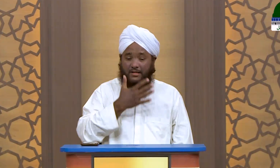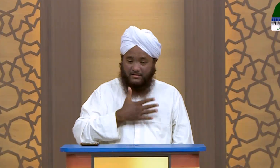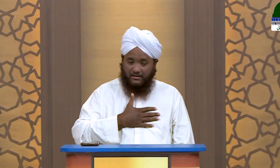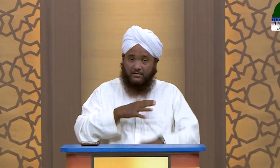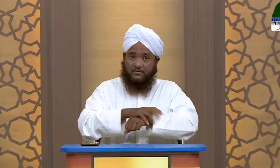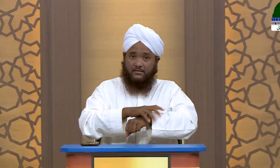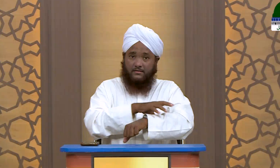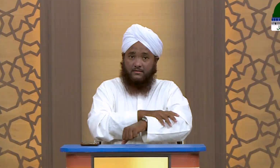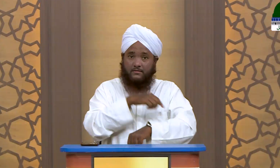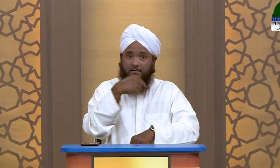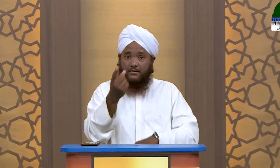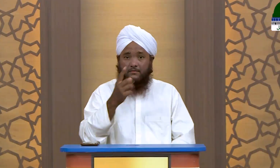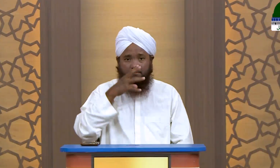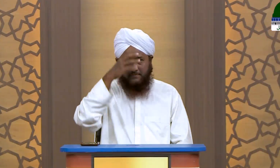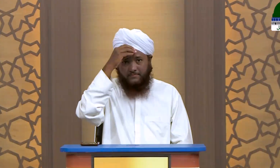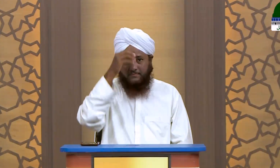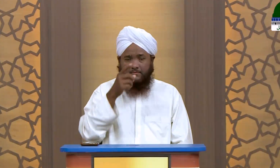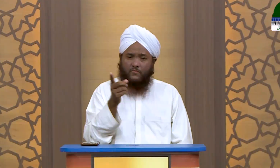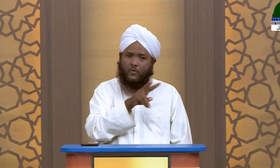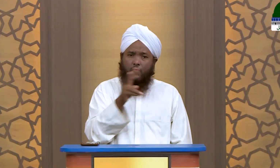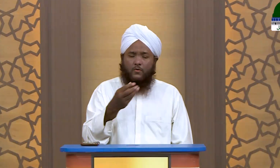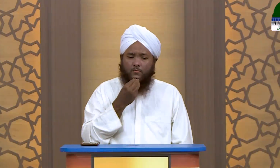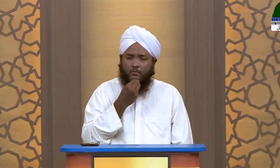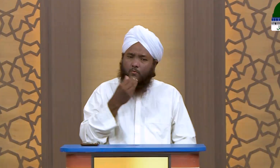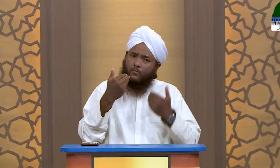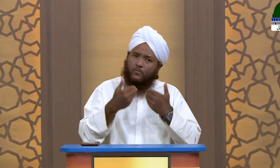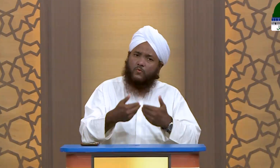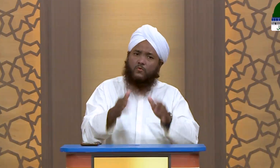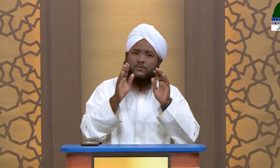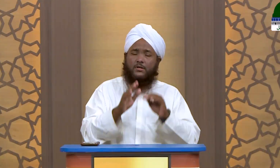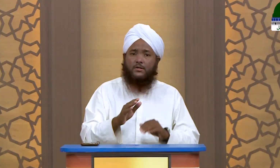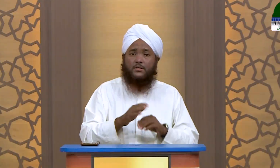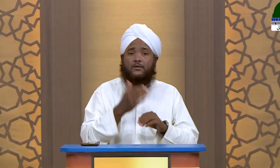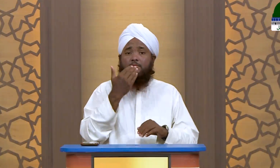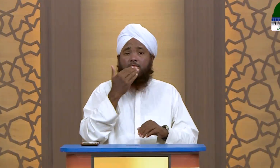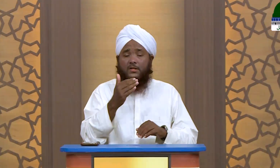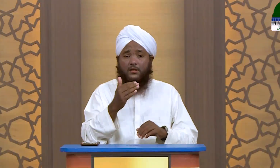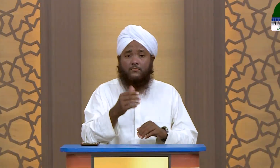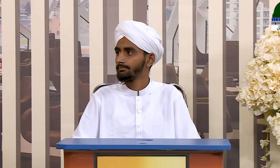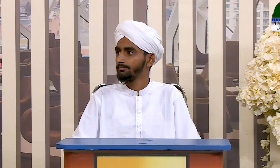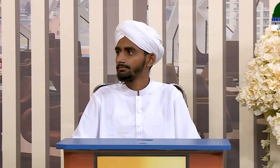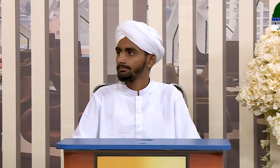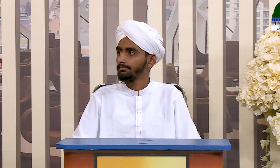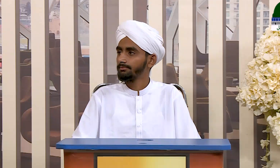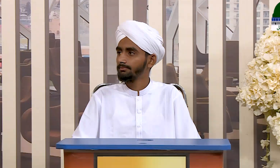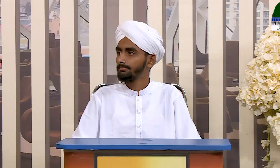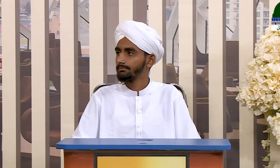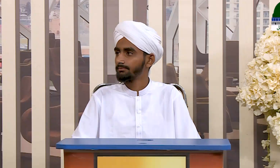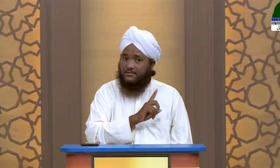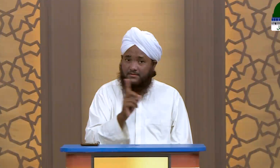تیرے سامنے ان میں ایک یا دونوں بڑھاپے کو پہنچ جائیں تو ان سے یعنی اف تک نہ کہنا، اور انہیں نہ جھڑکنا، اور